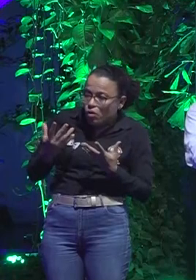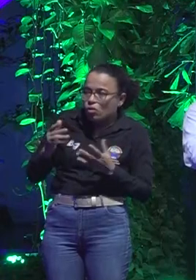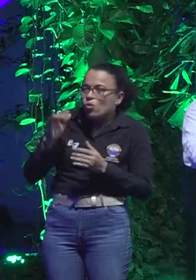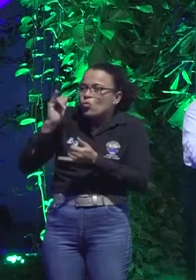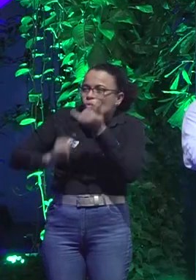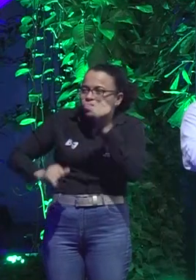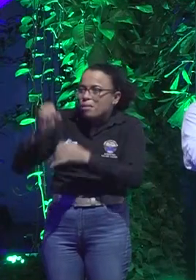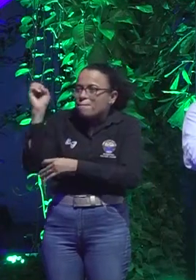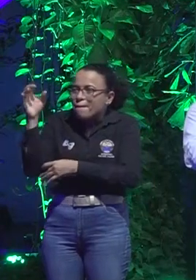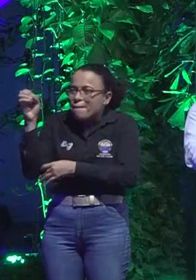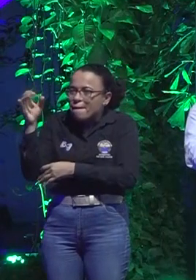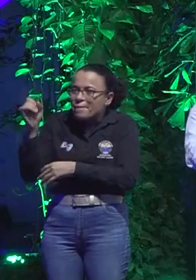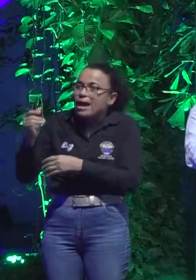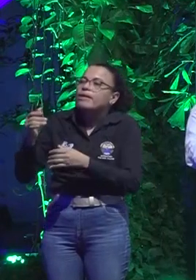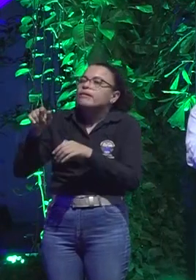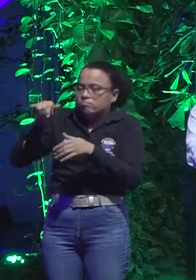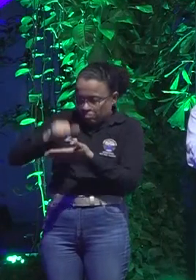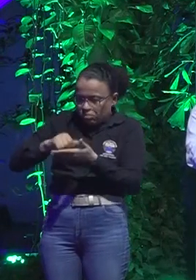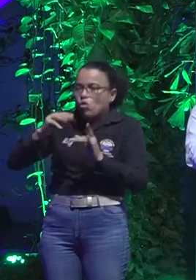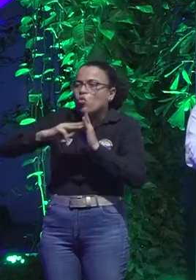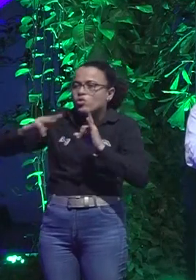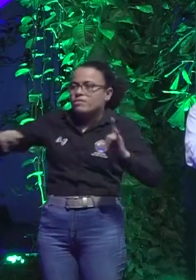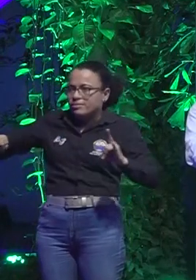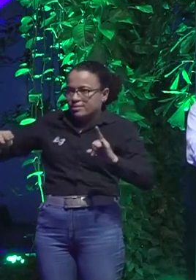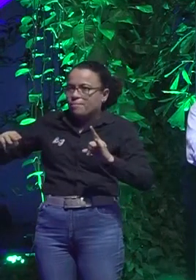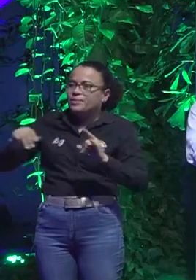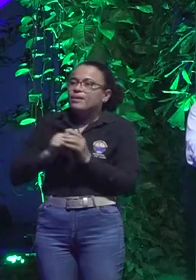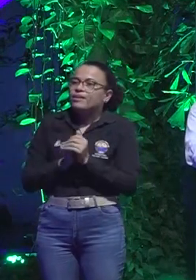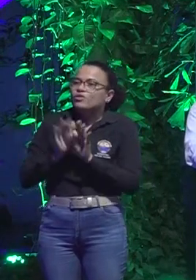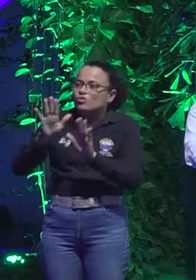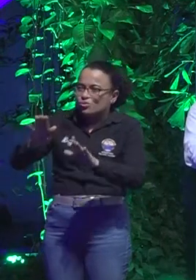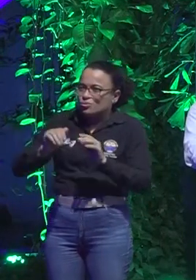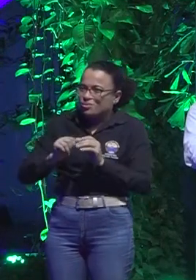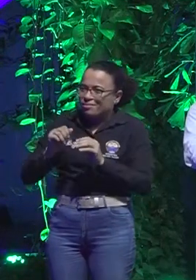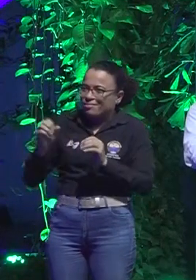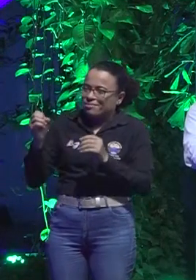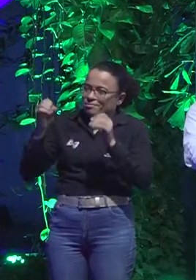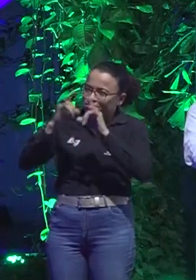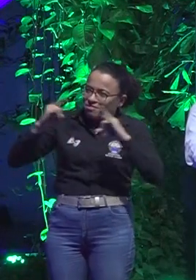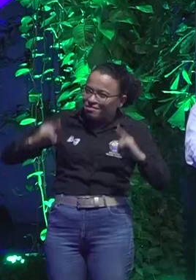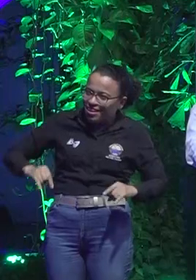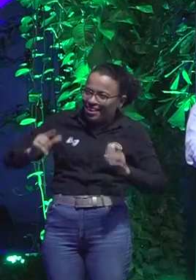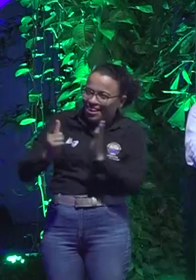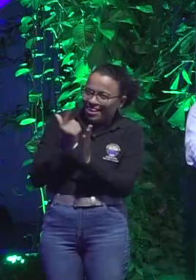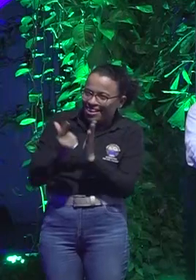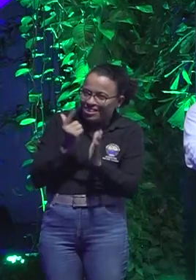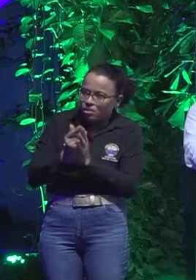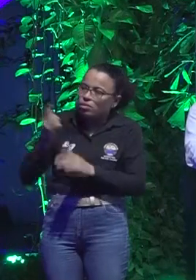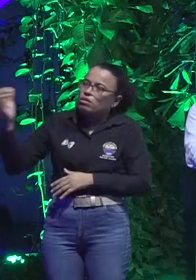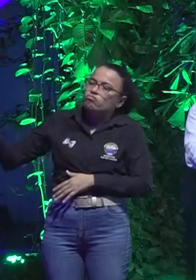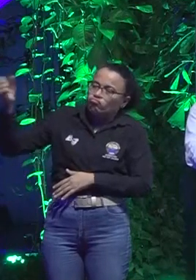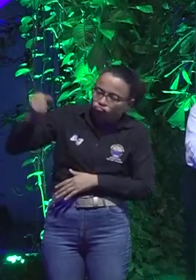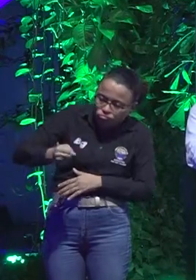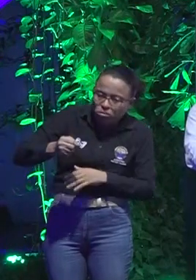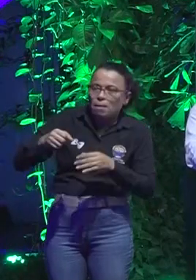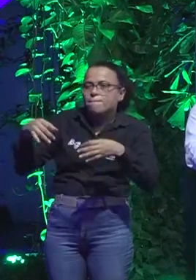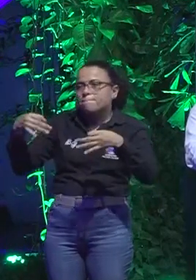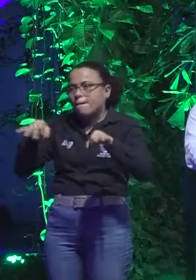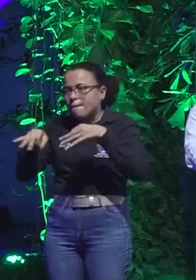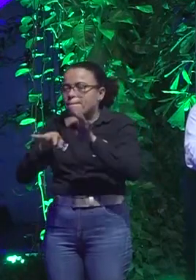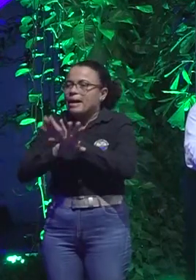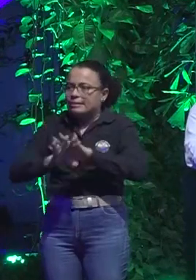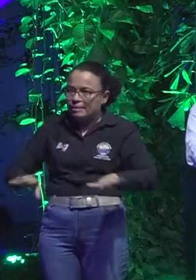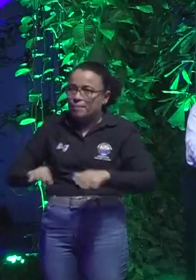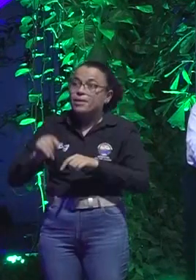labor de la editorial que nos lo robamos de la Feria del Libro y lo trajimos aquí. Y el día del evento de los profesores hicimos un reconocimiento y un homenaje implícito porque nos